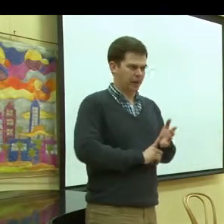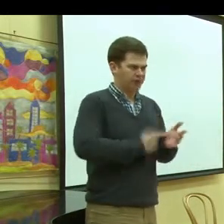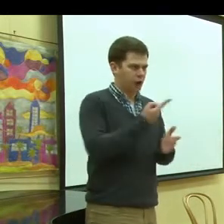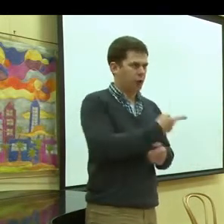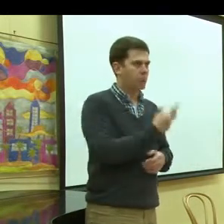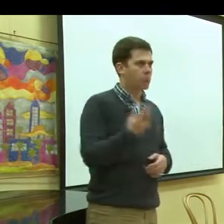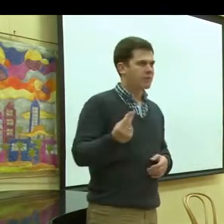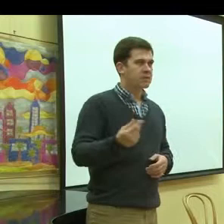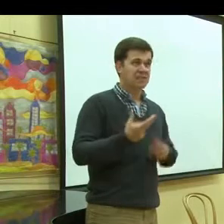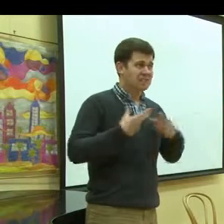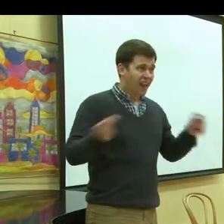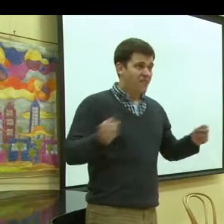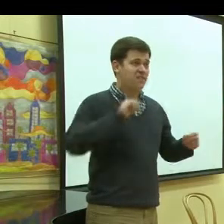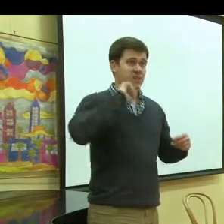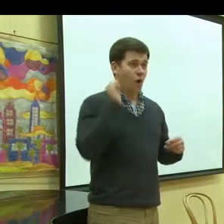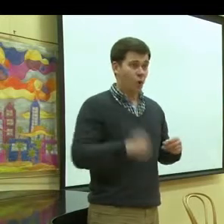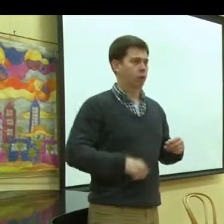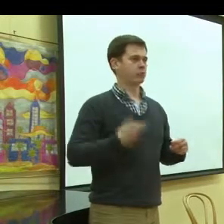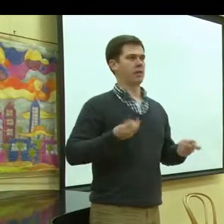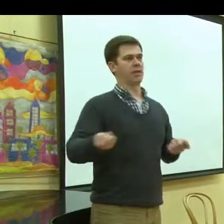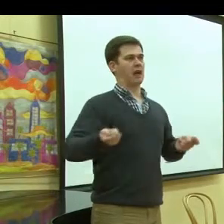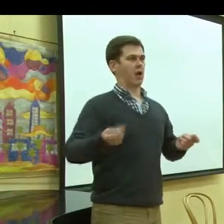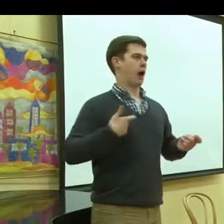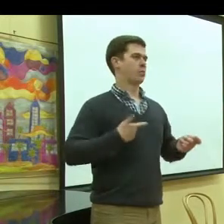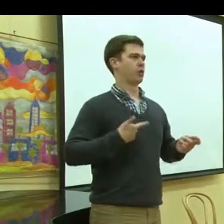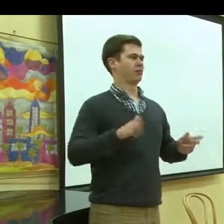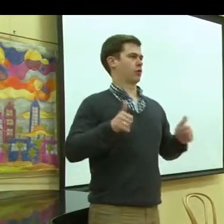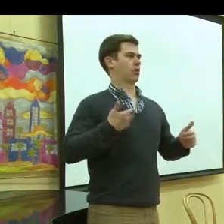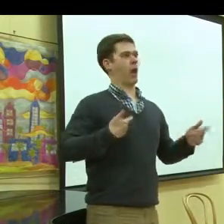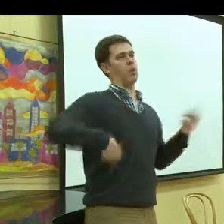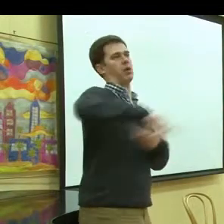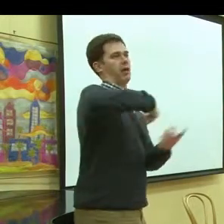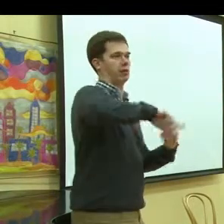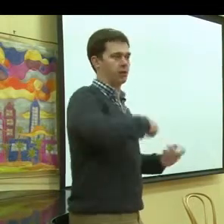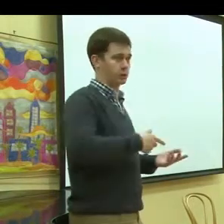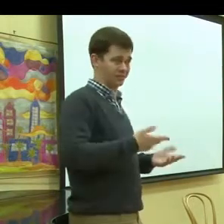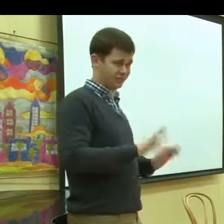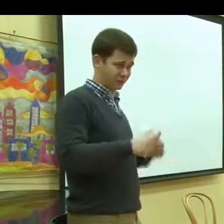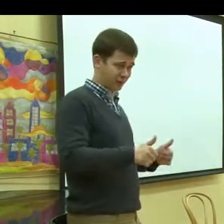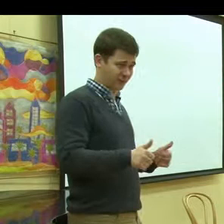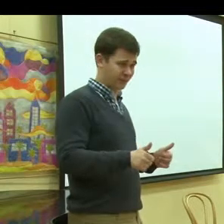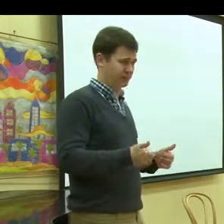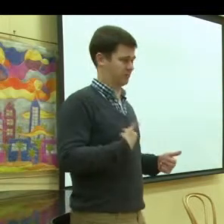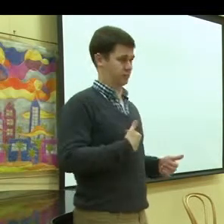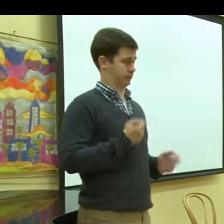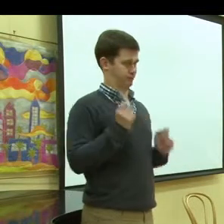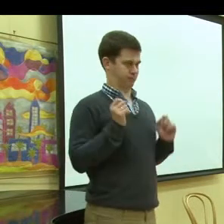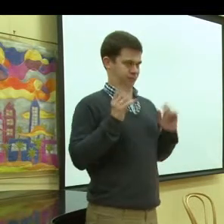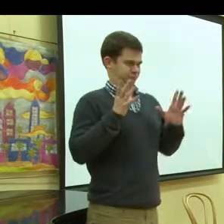słyszę, że nie. Czy nie ma w ogóle żadnych zasad kroków? Bo to jest dla mnie